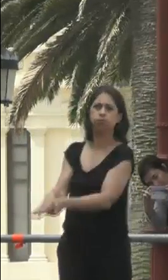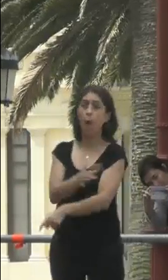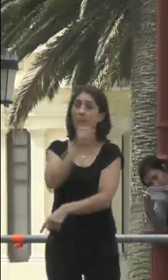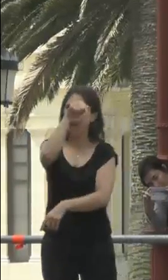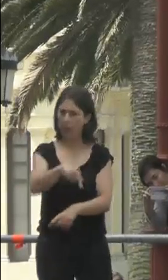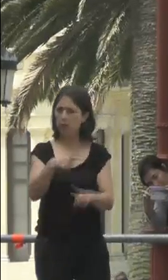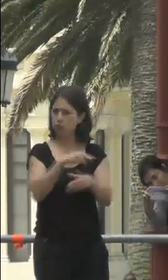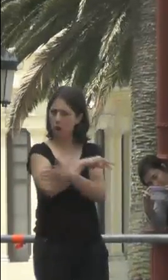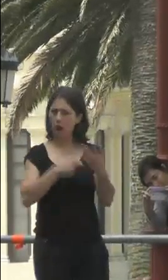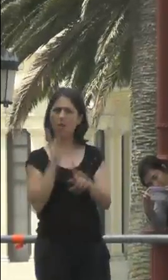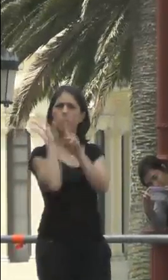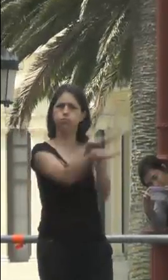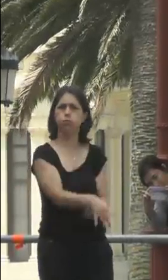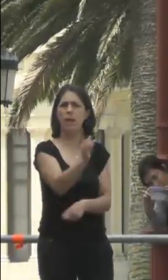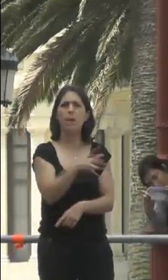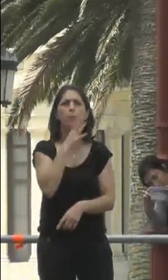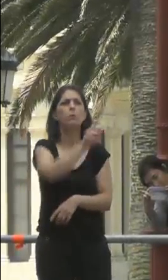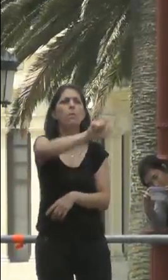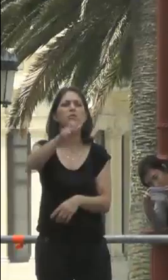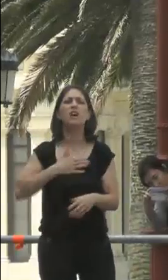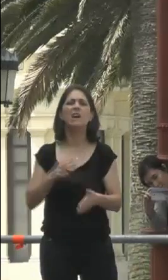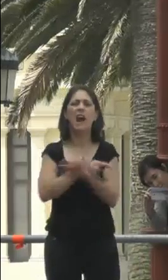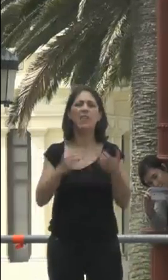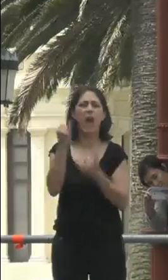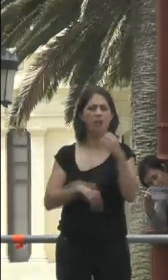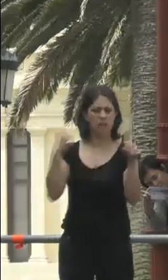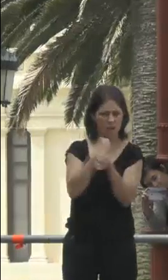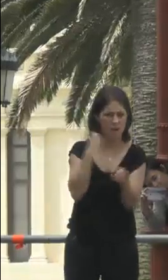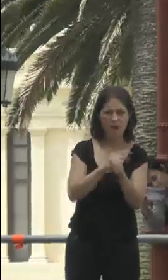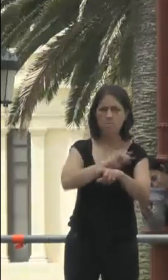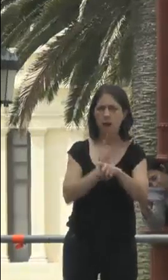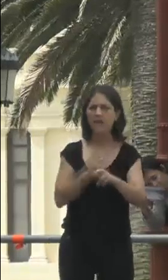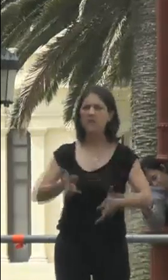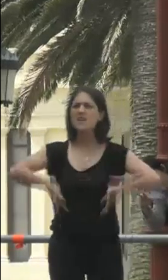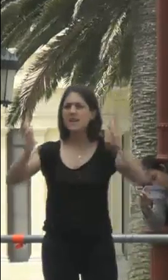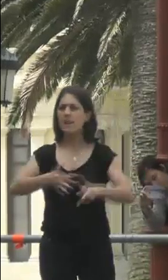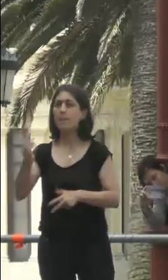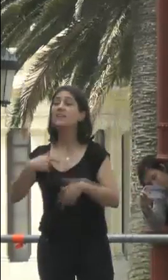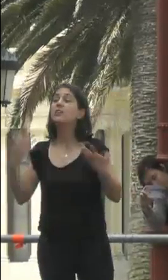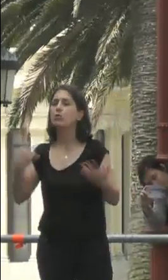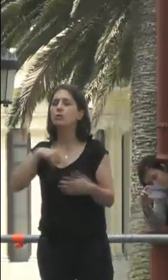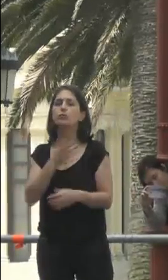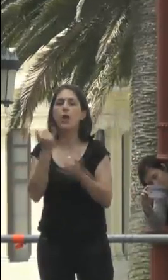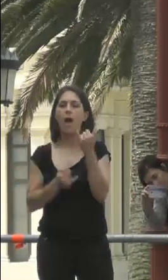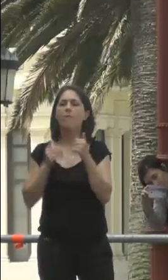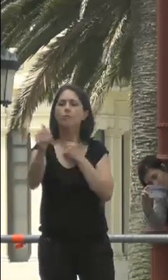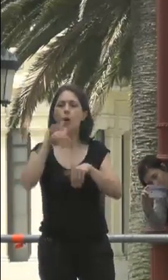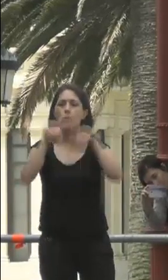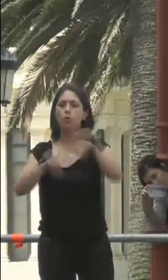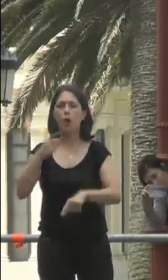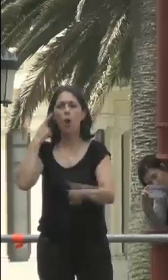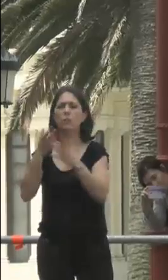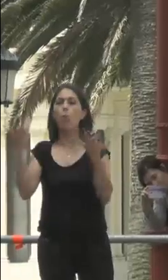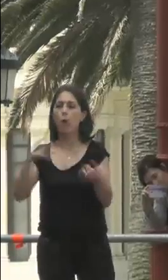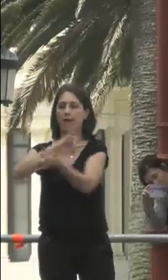é loitadora, valente, traballadora, progresista, libre e por iso votarán de novo polo